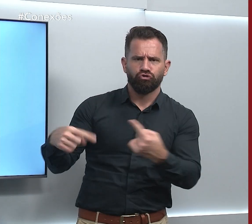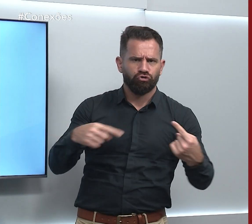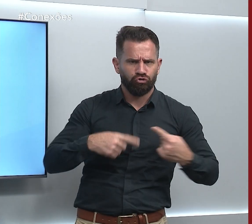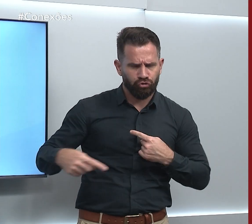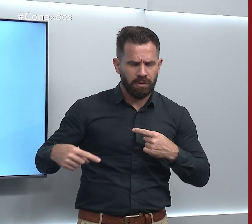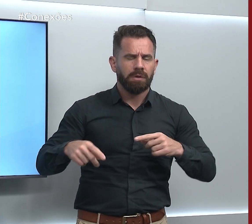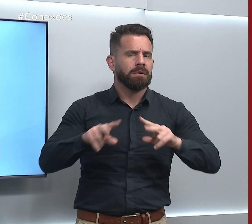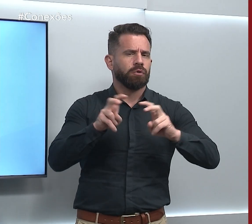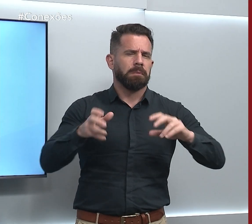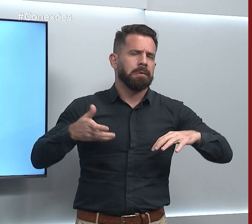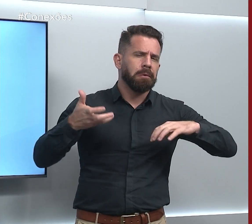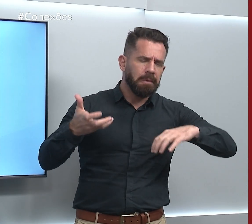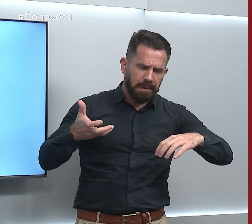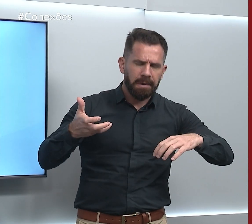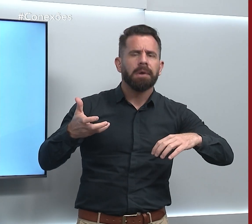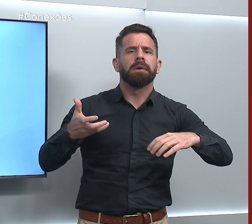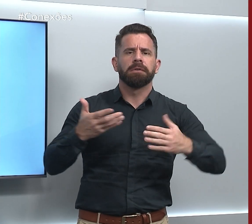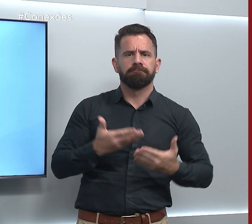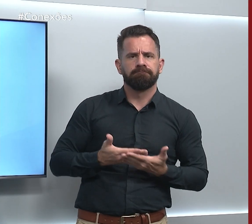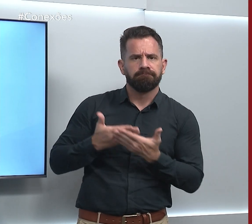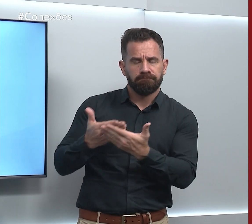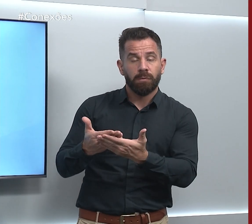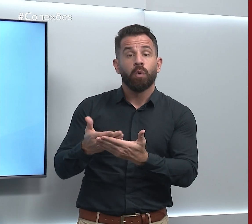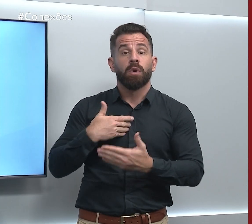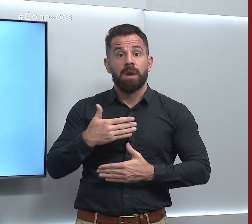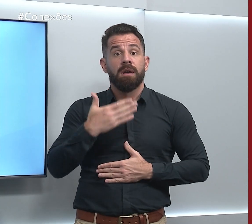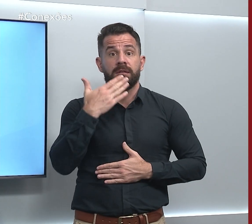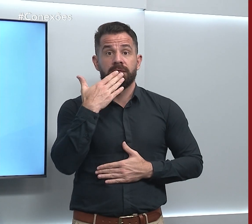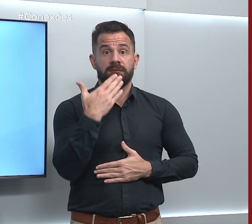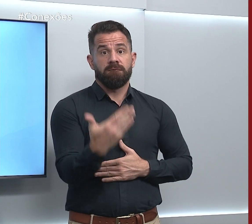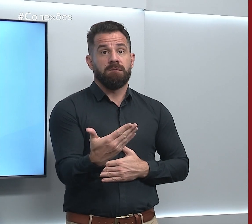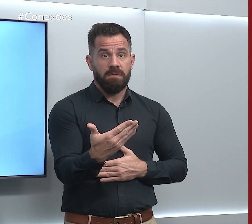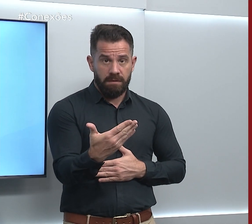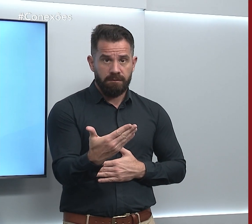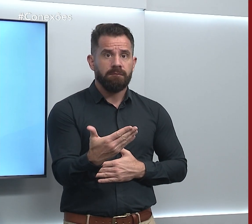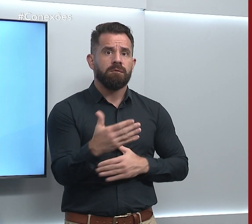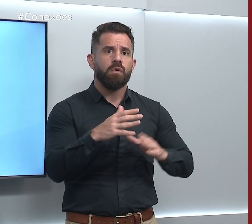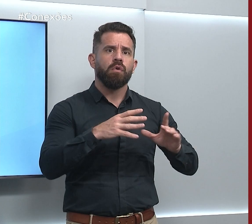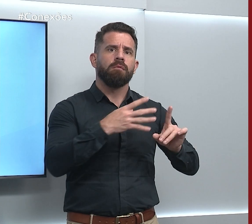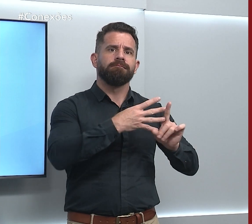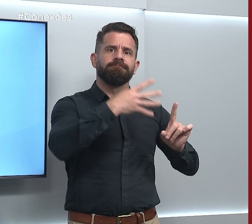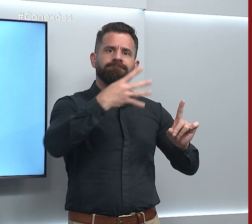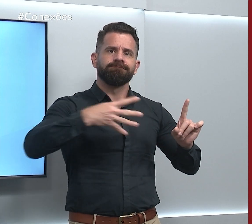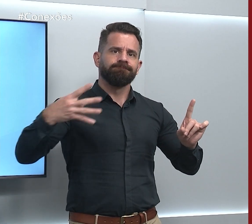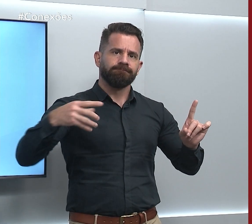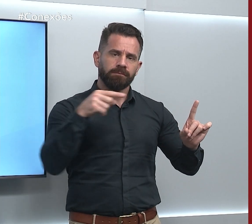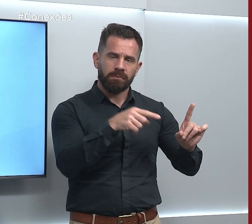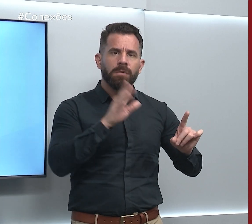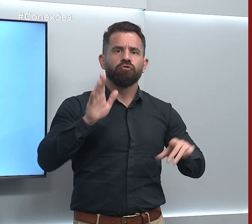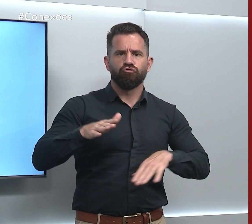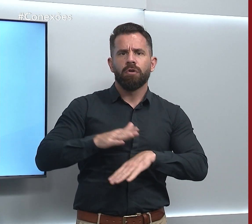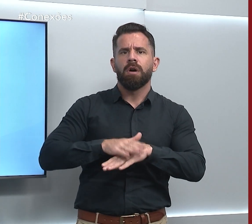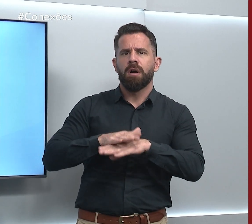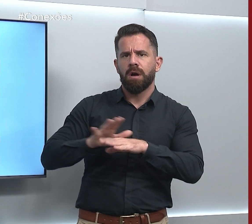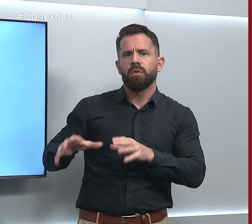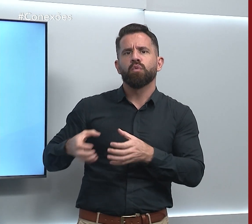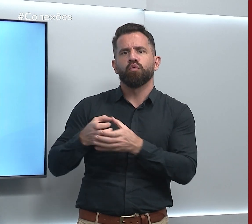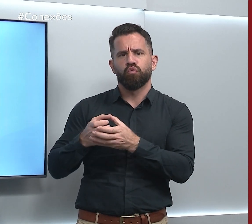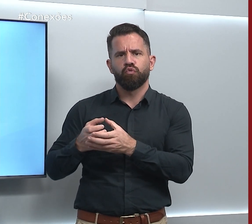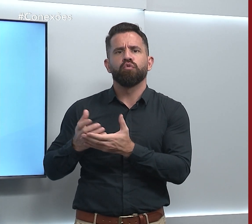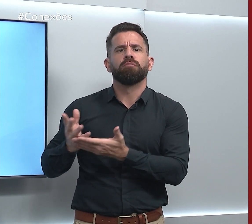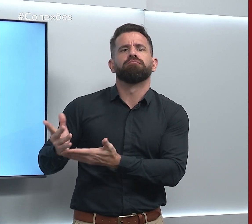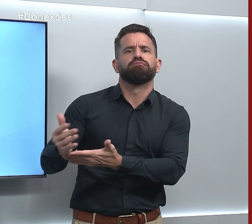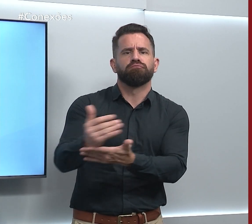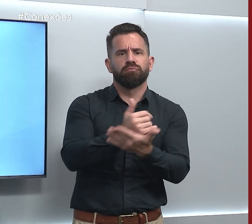Congresso Nacional eram a favor da comunidade LGBT. A conclusão é de um levantamento feito por uma agência